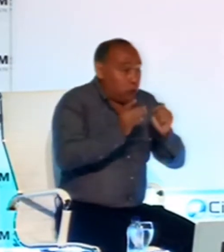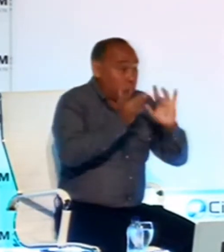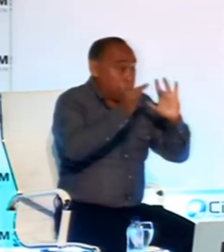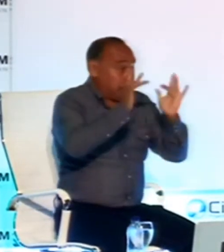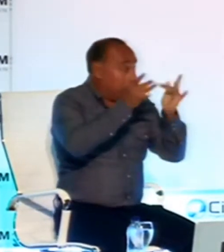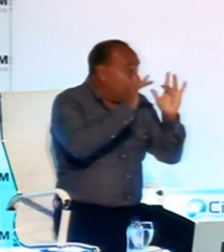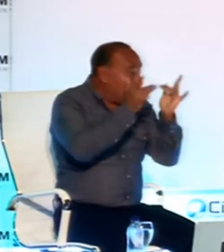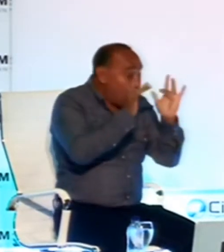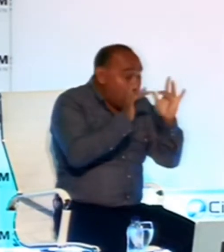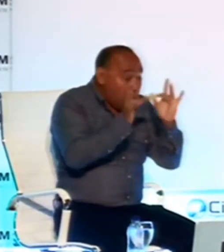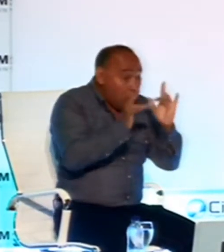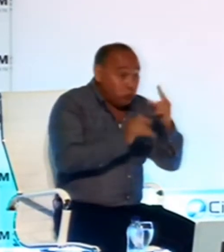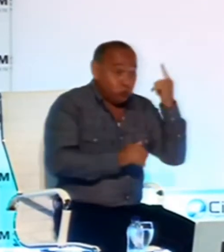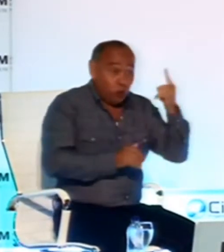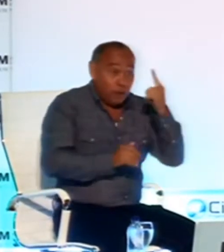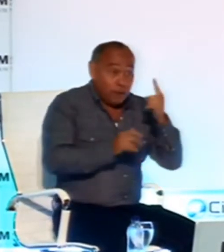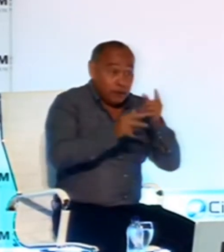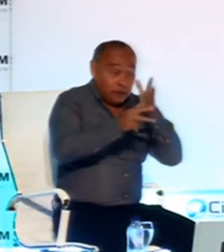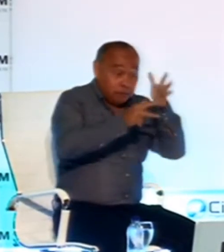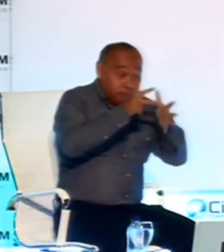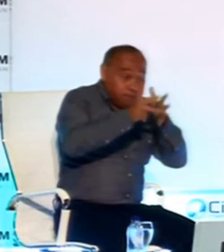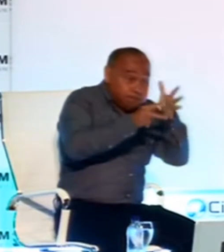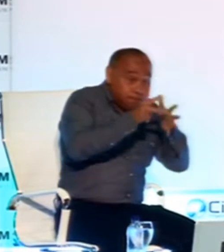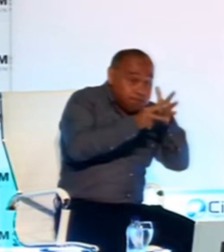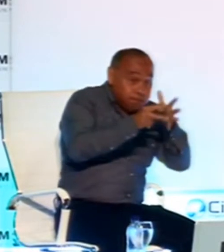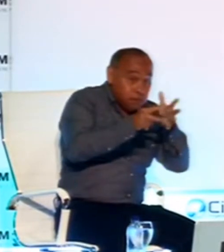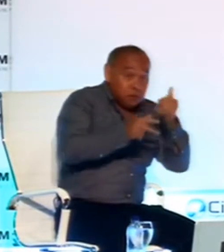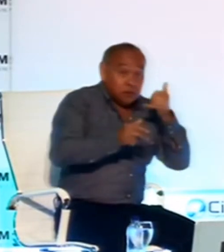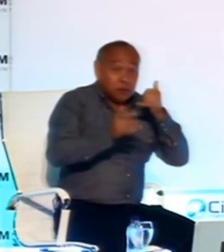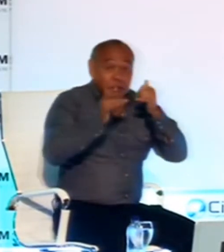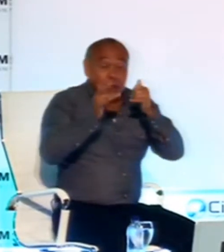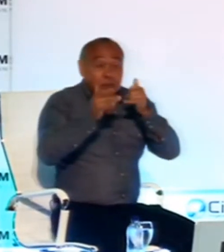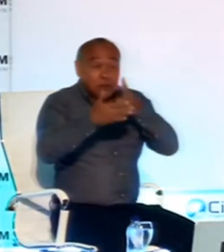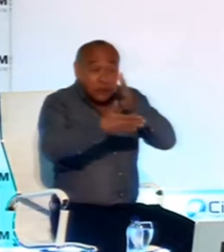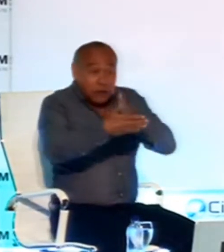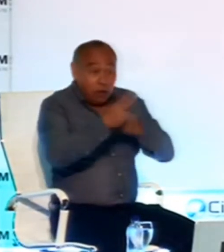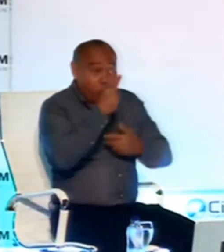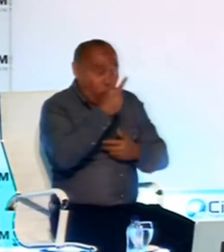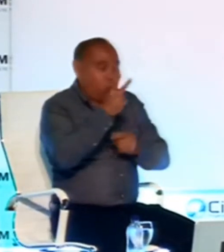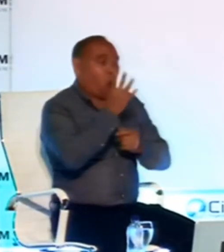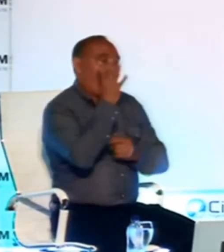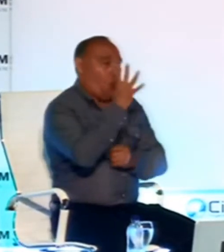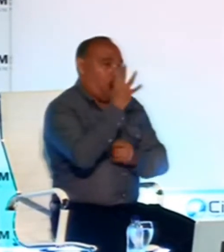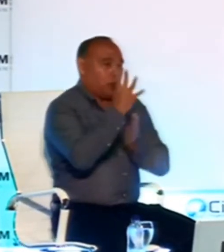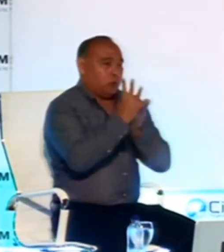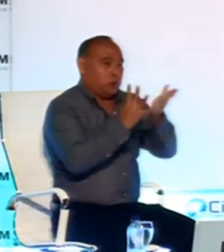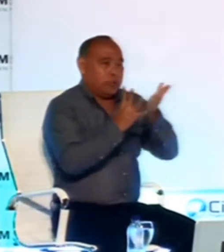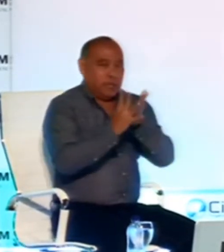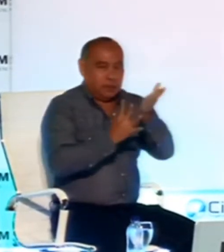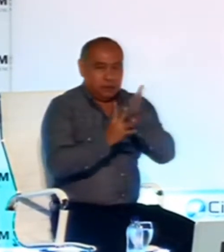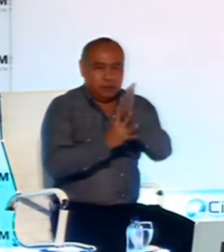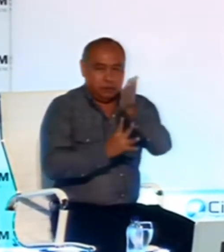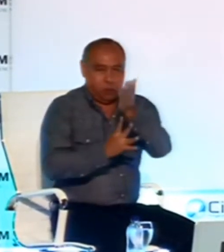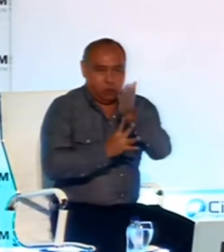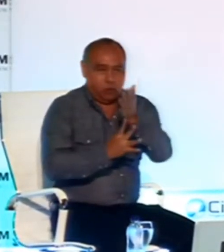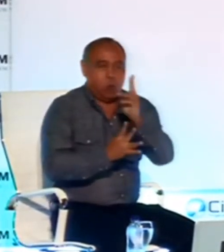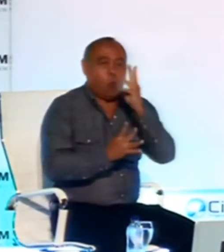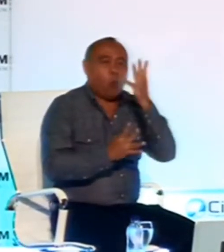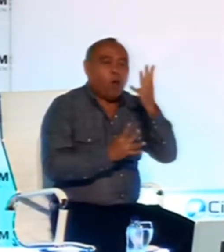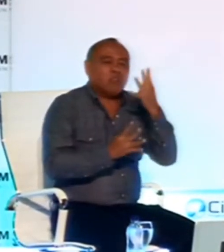Además de esto, el centro de relevo también, como le mencionaba, tiene la línea de relevo de llamadas, tiene el servicio de